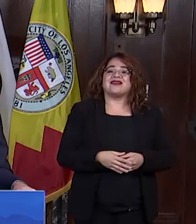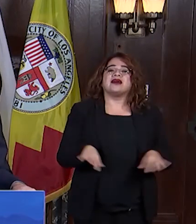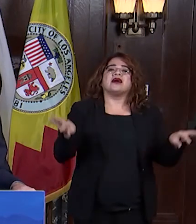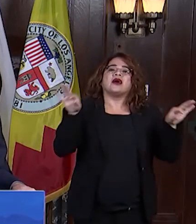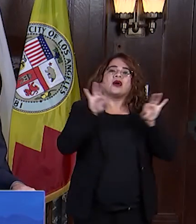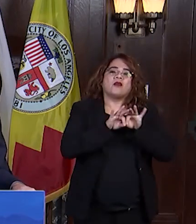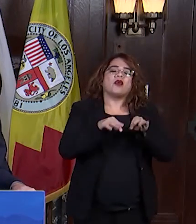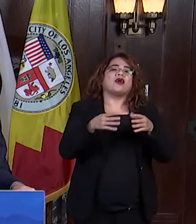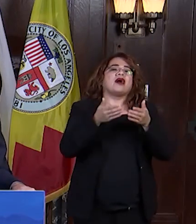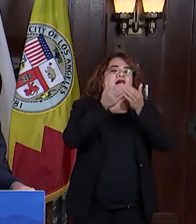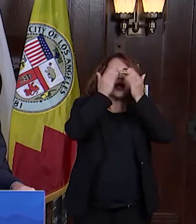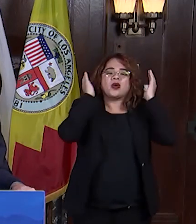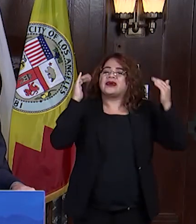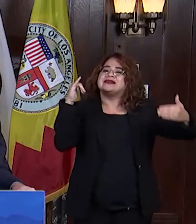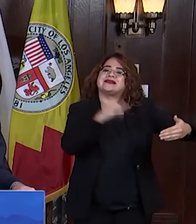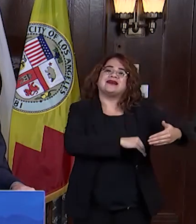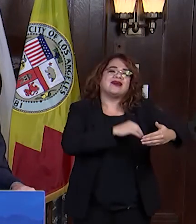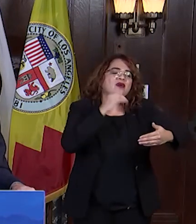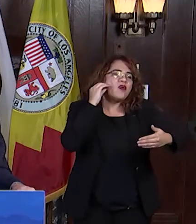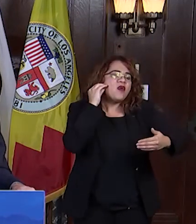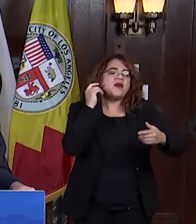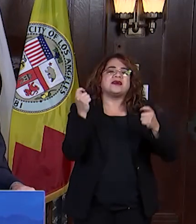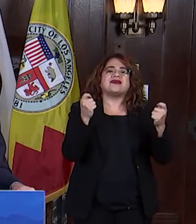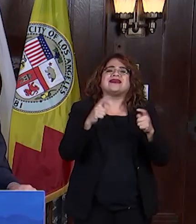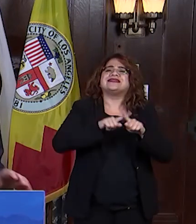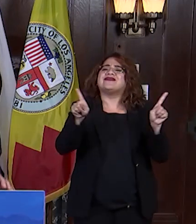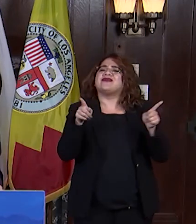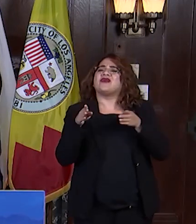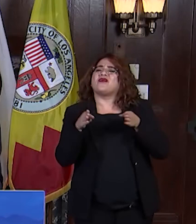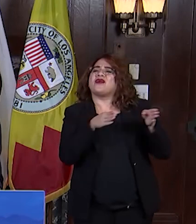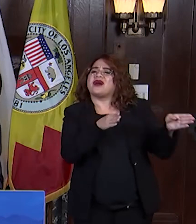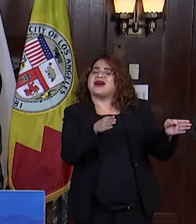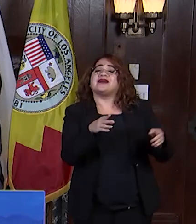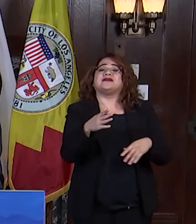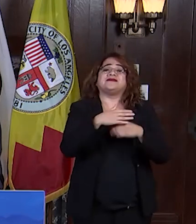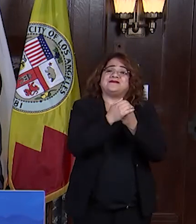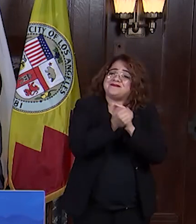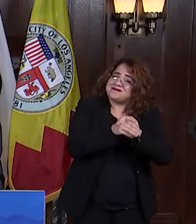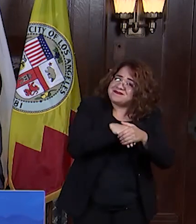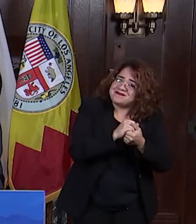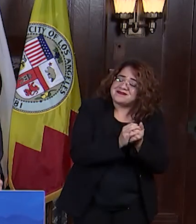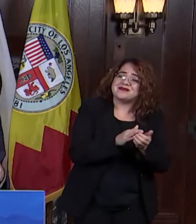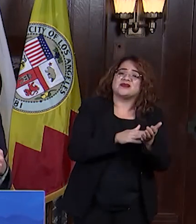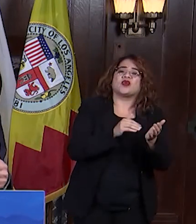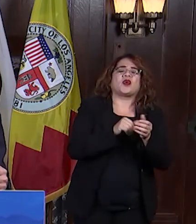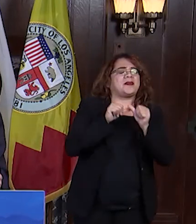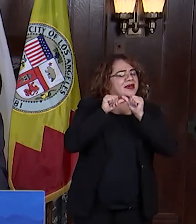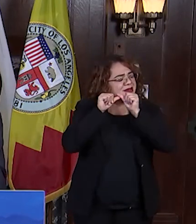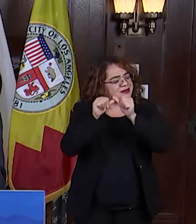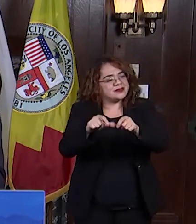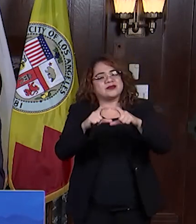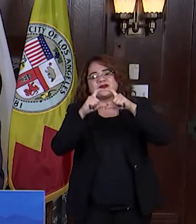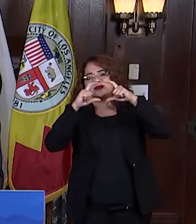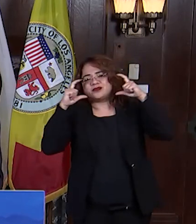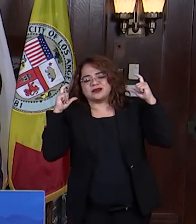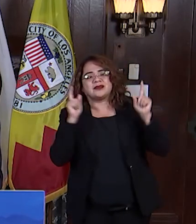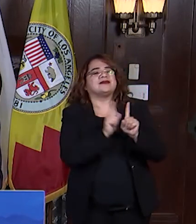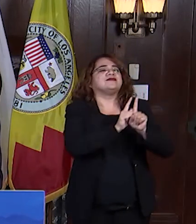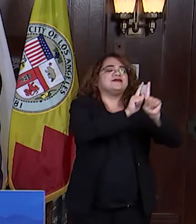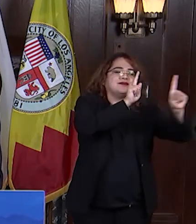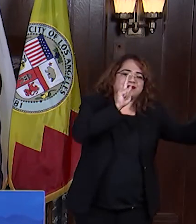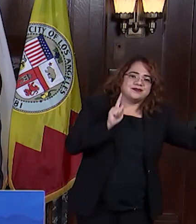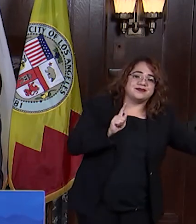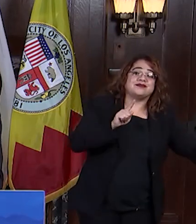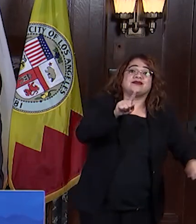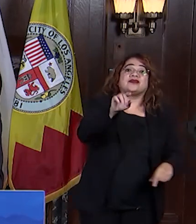su distancia y lávase las manos. Y por favor, vacúnese contra la gripe si ya no lo